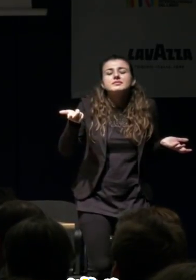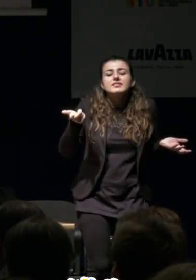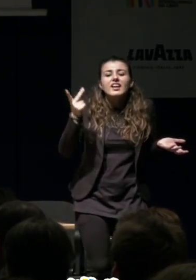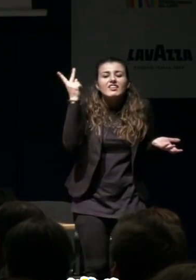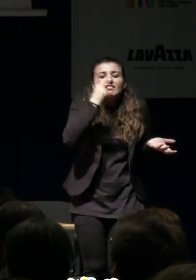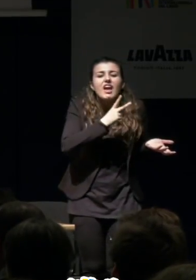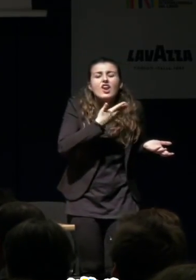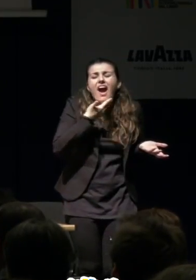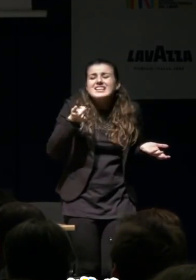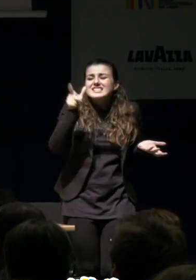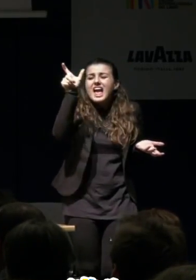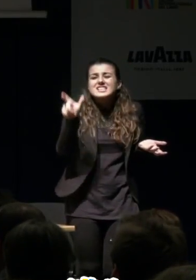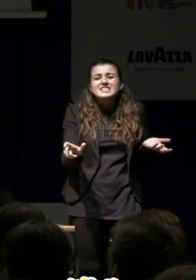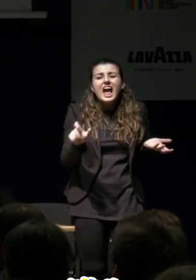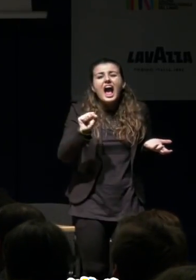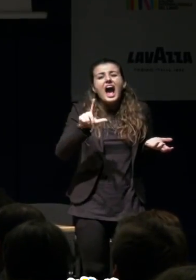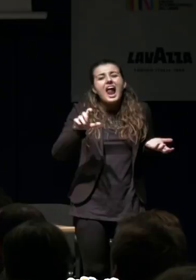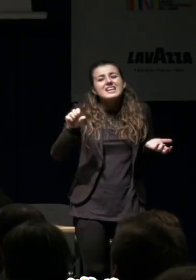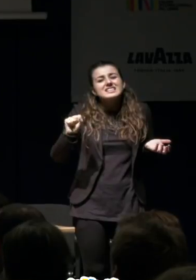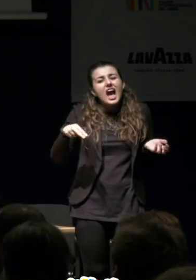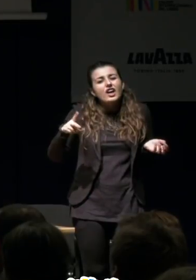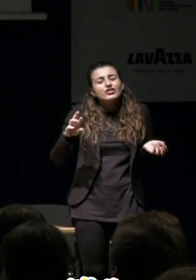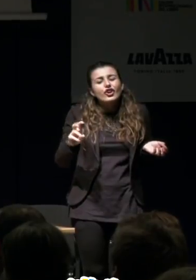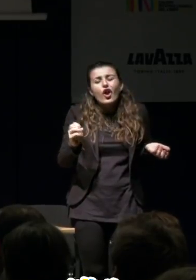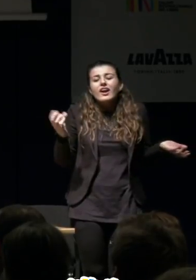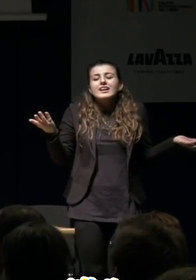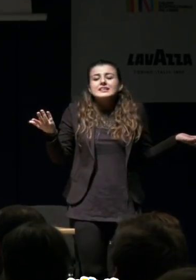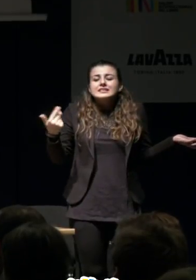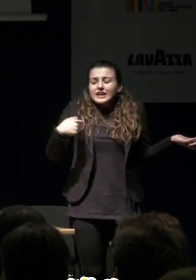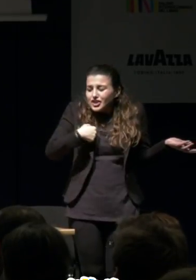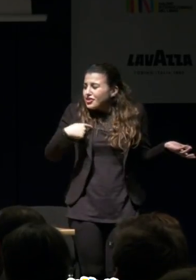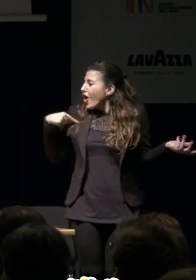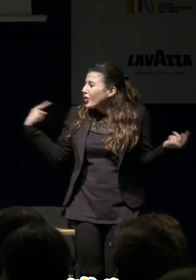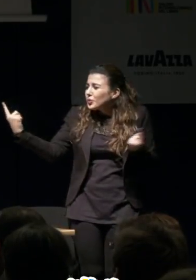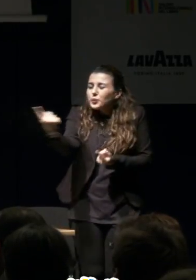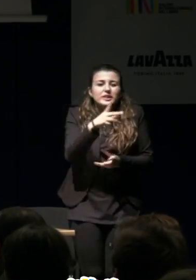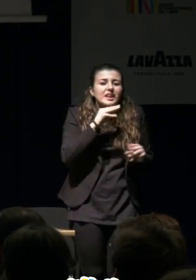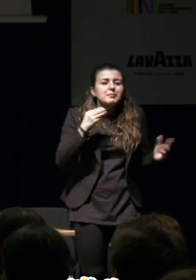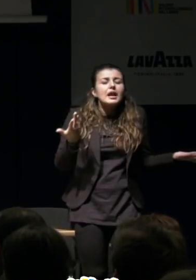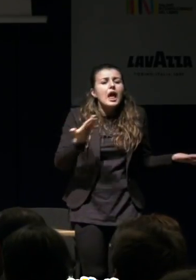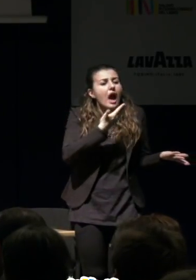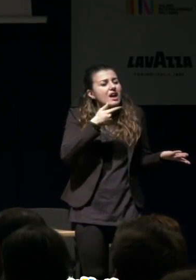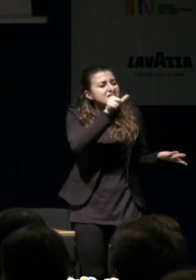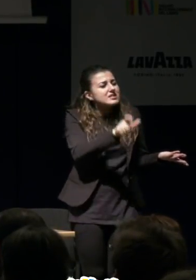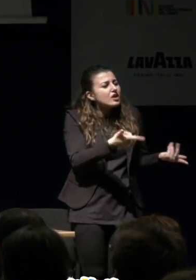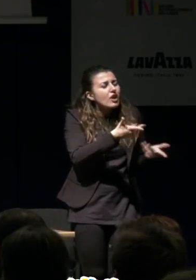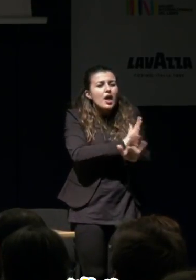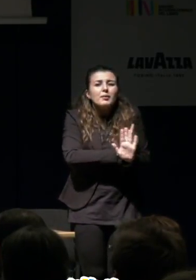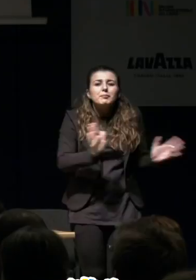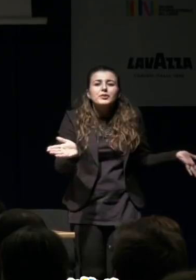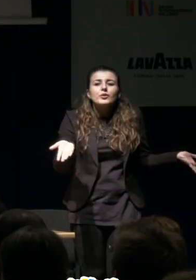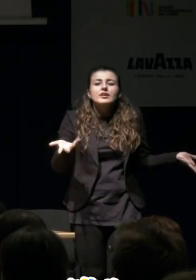l'assenza d'alessandro e io no io penso di poter parlare per tutti quanti noi ce la siamo sentiti sentita